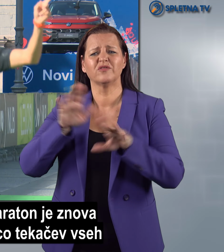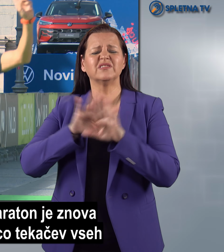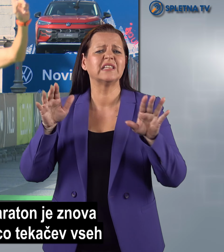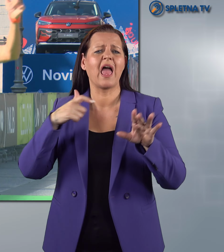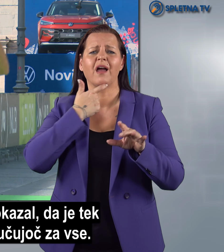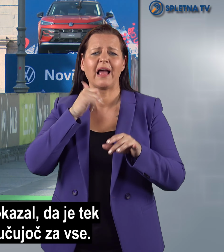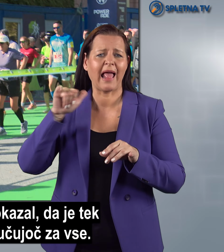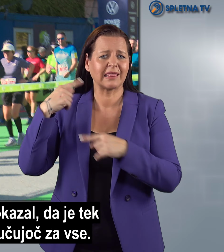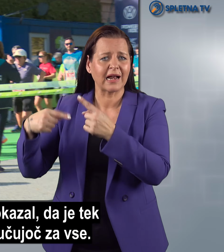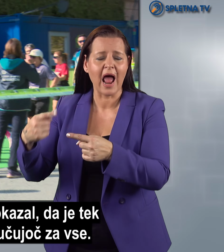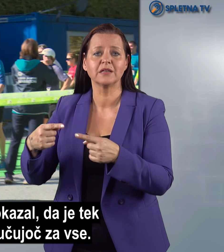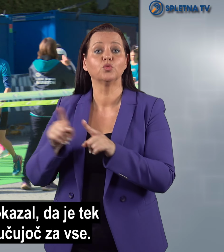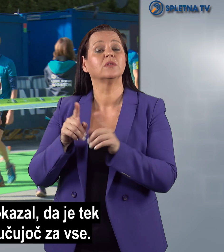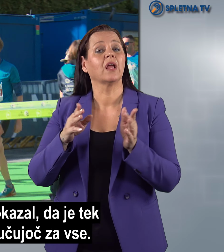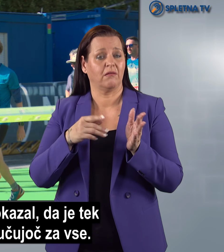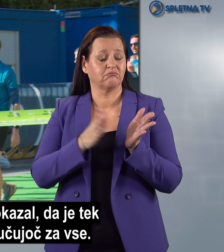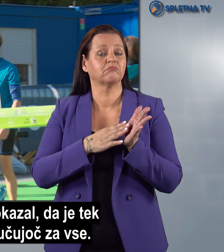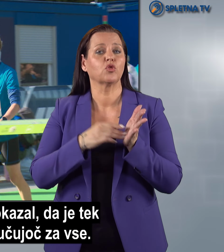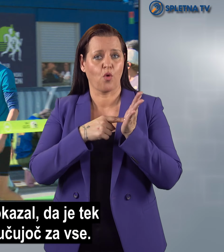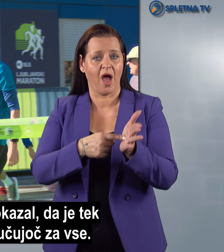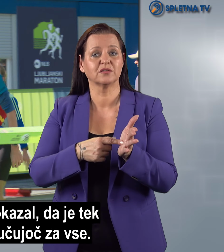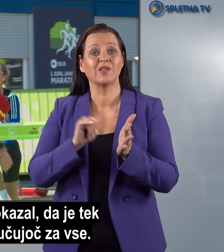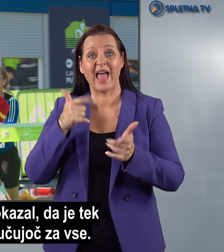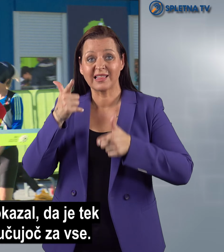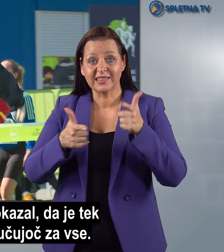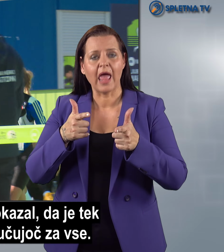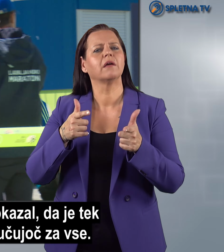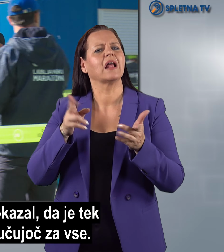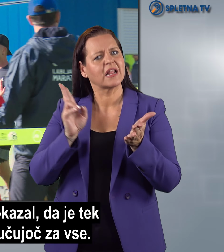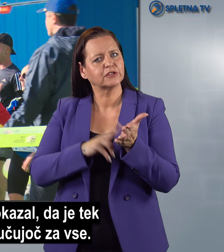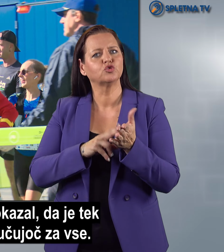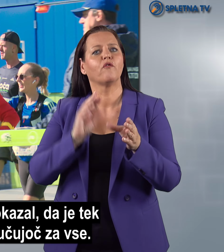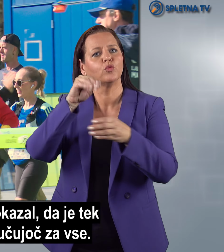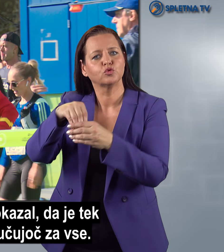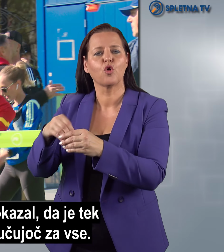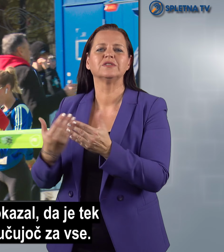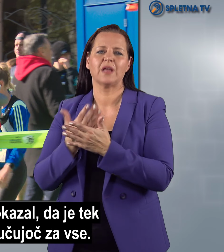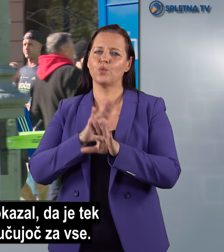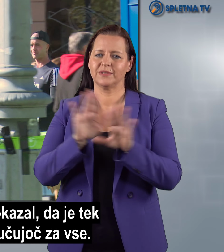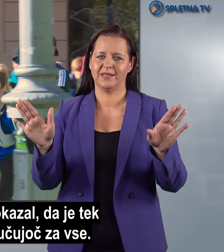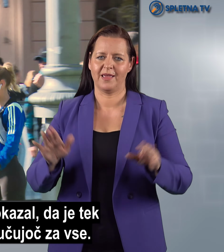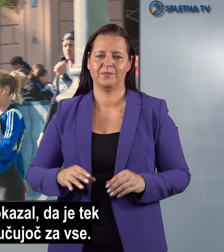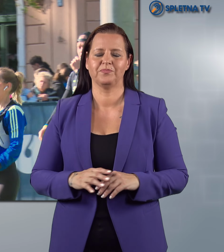generacij in dokazal, da je tek resnično vključujoč za vse.